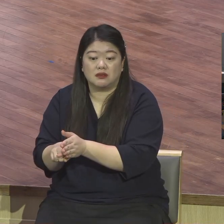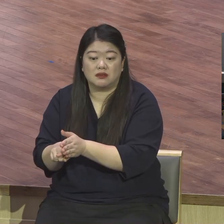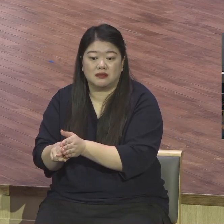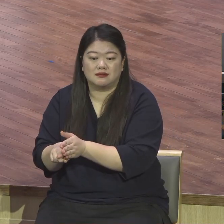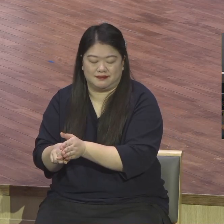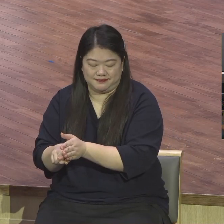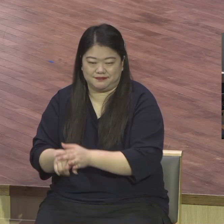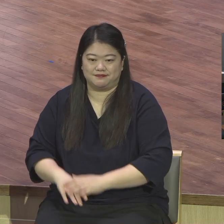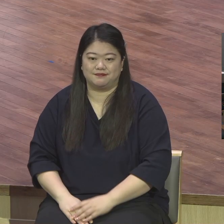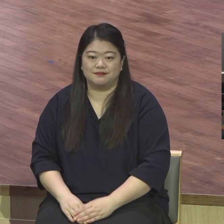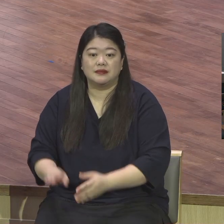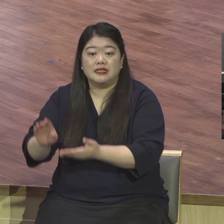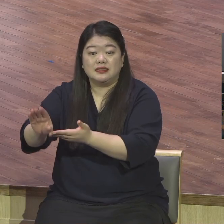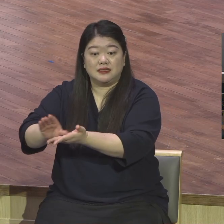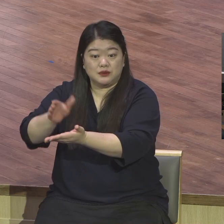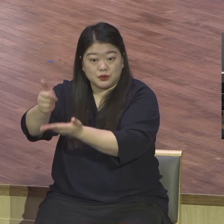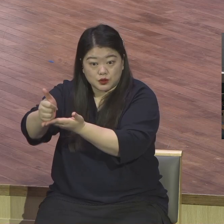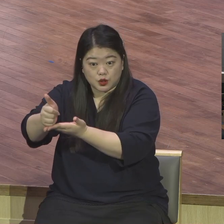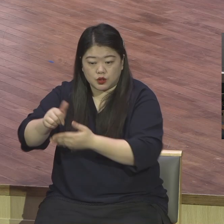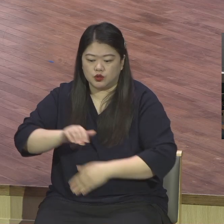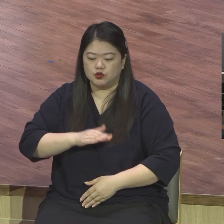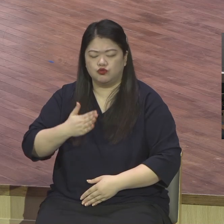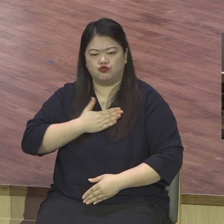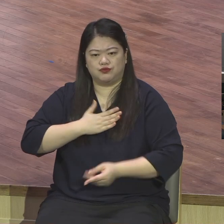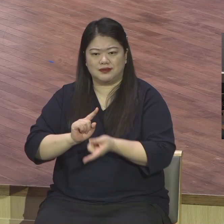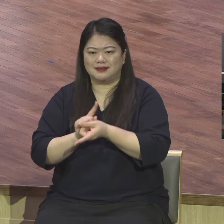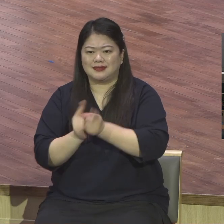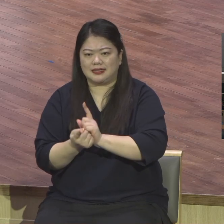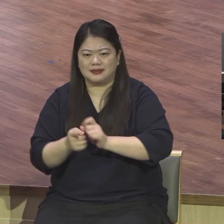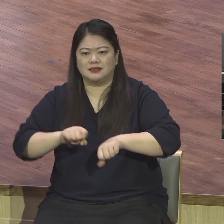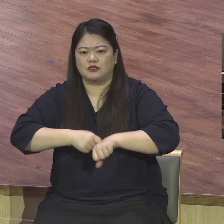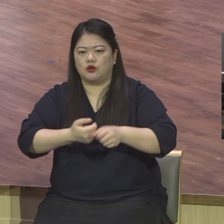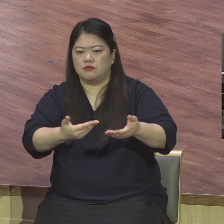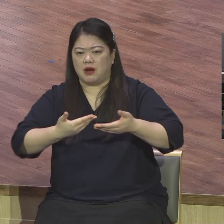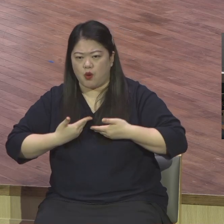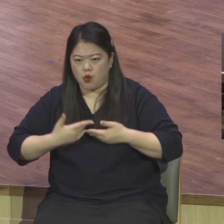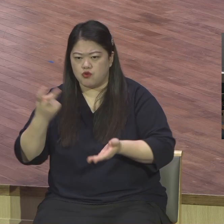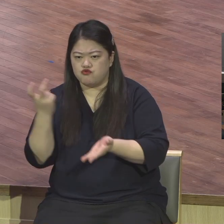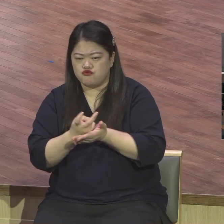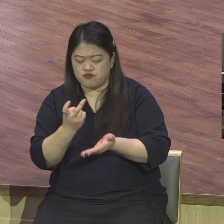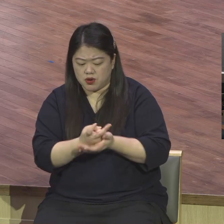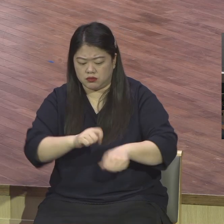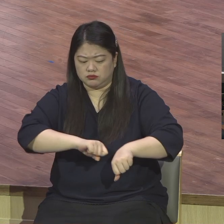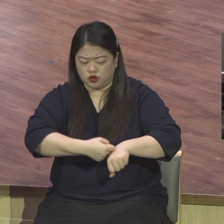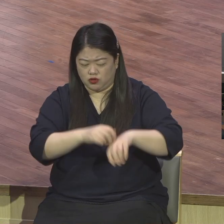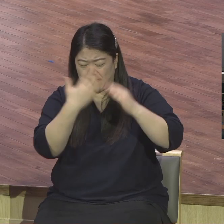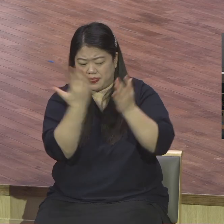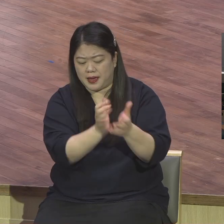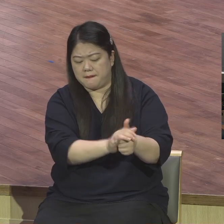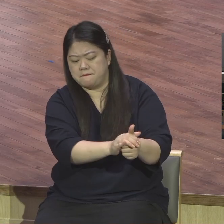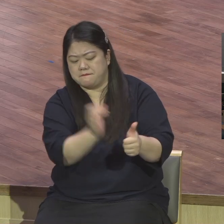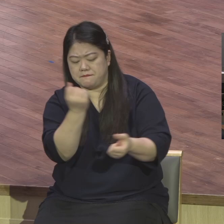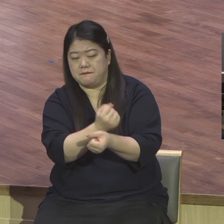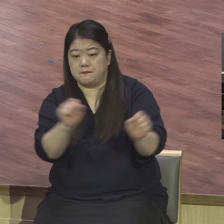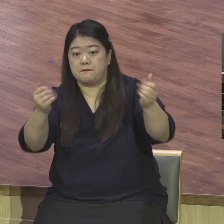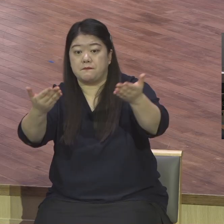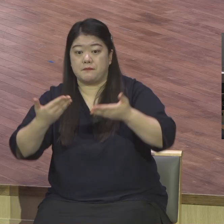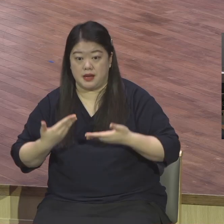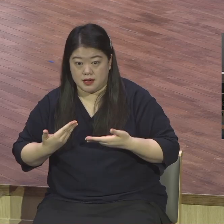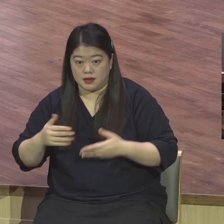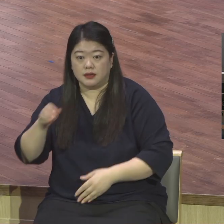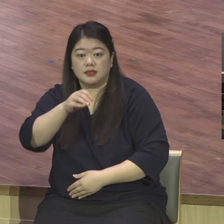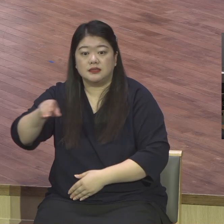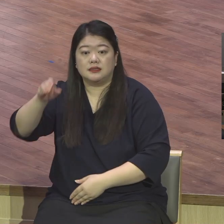그리스도께서 우리를 위하여 저주를 받은 바 되사 율법의 저주에서 우리를 속량하셨으니 기록된 바 나무에